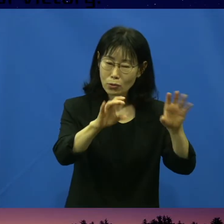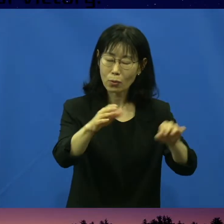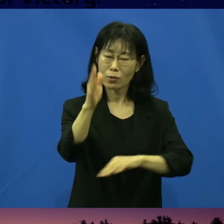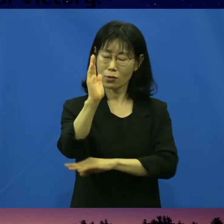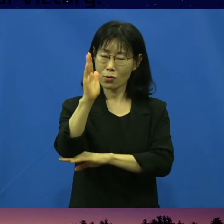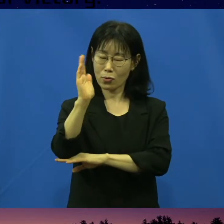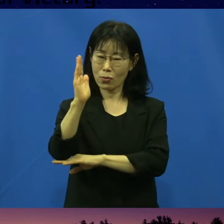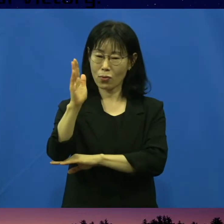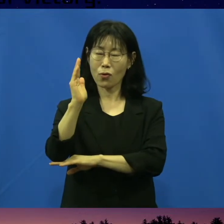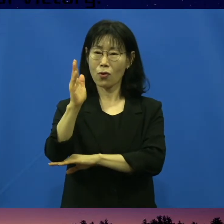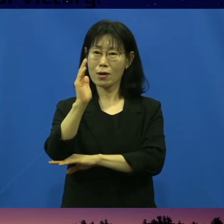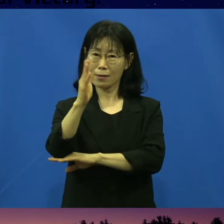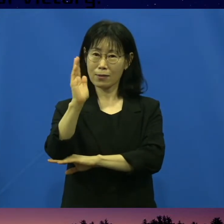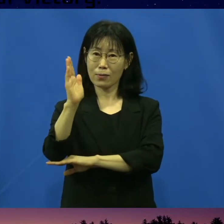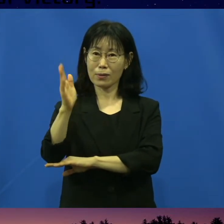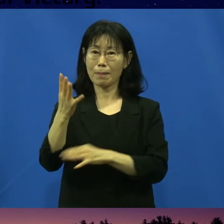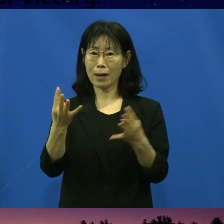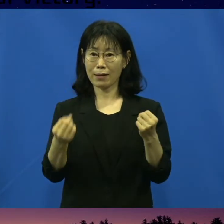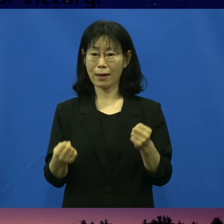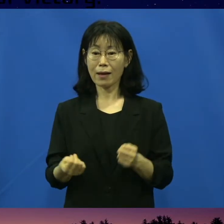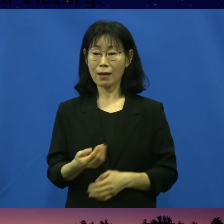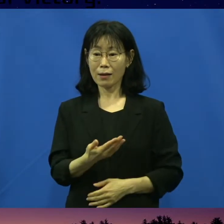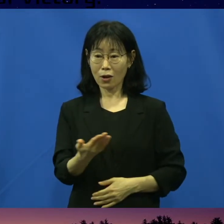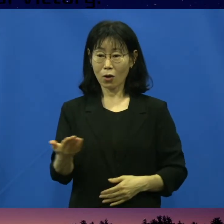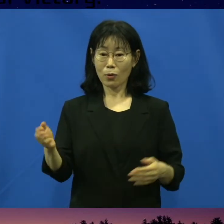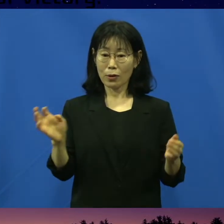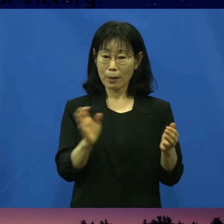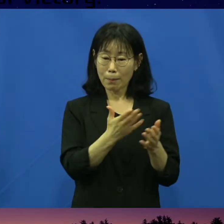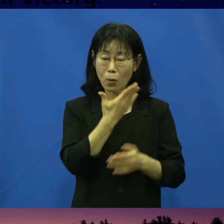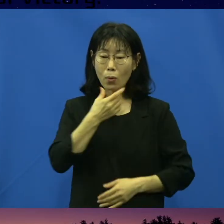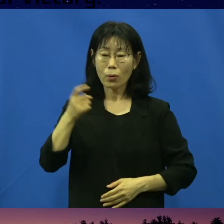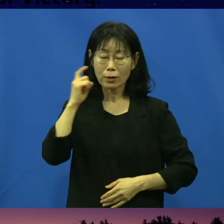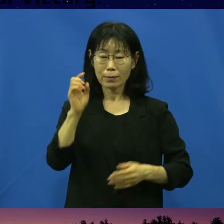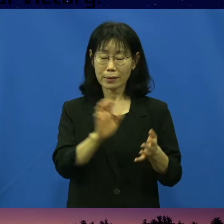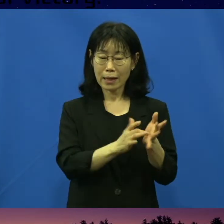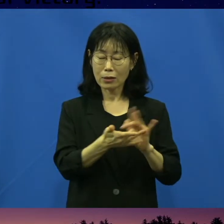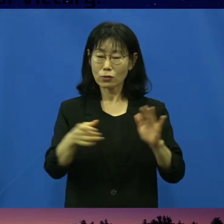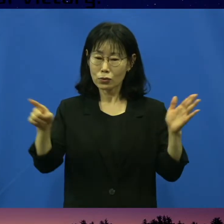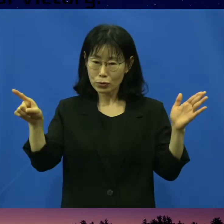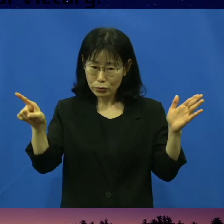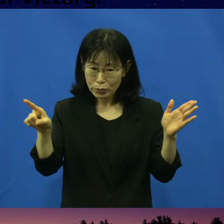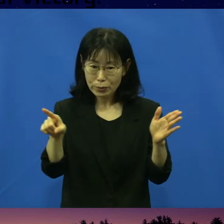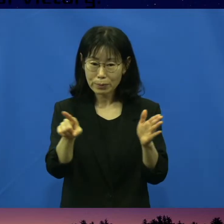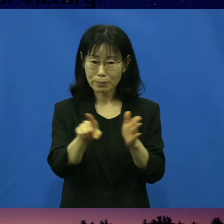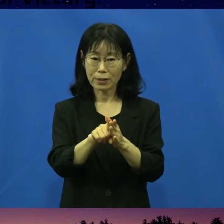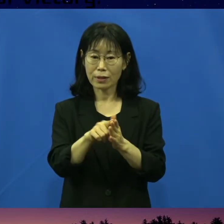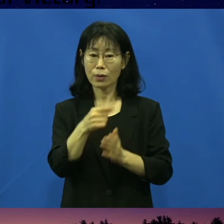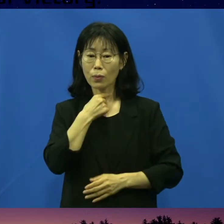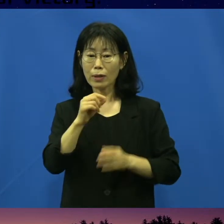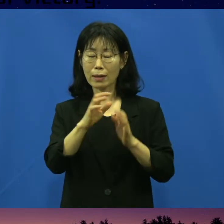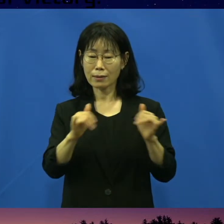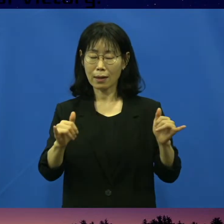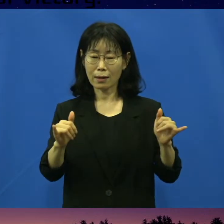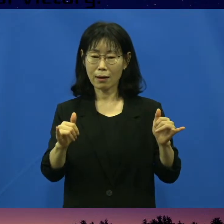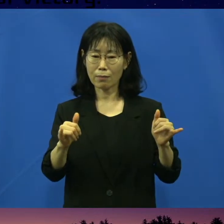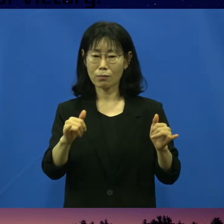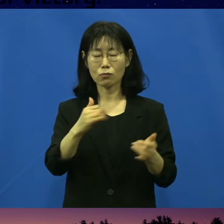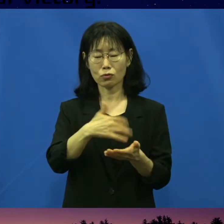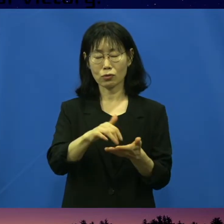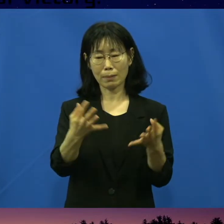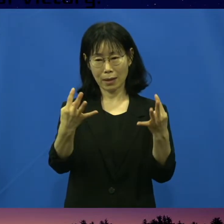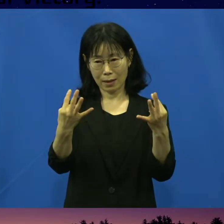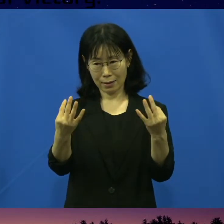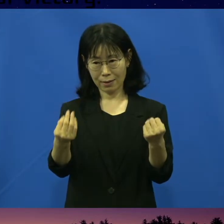예수를 믿고, 지난번에도 여러분 작년에 그랬죠. 예수 믿기, 복음을 전했는데 예수 믿기로 일어선 사람들이 얼마나 많아요.